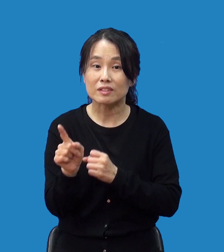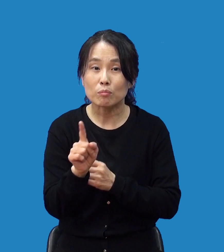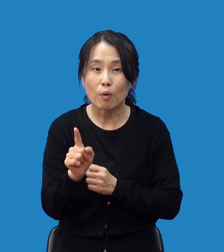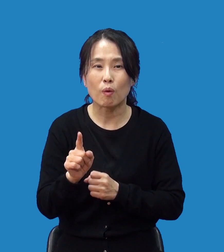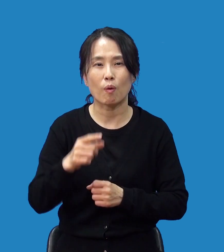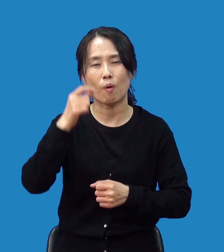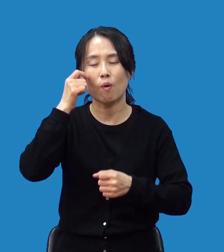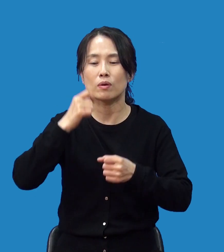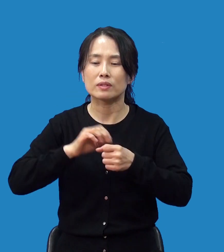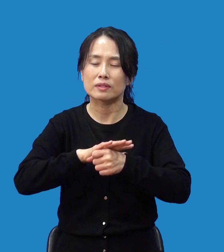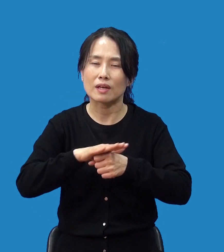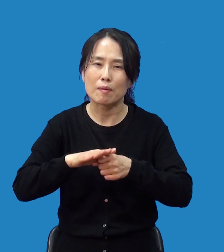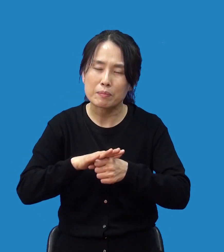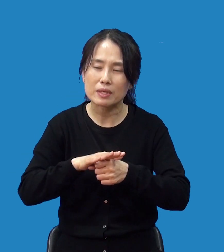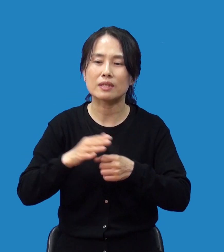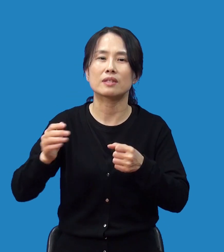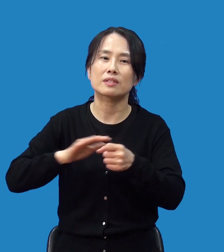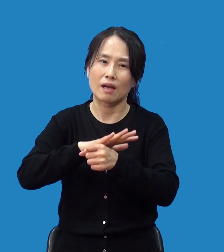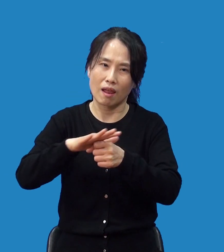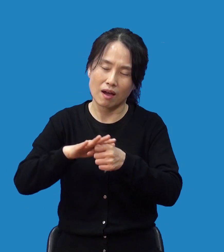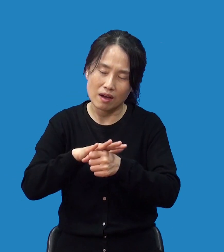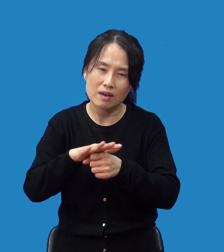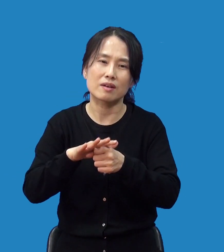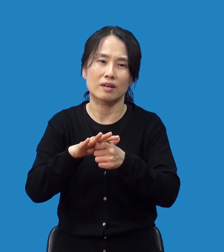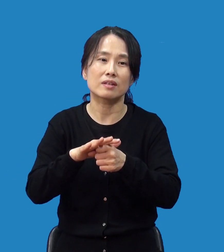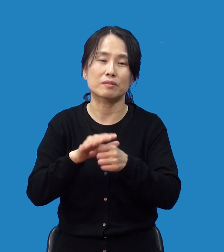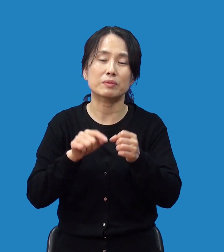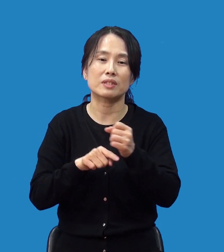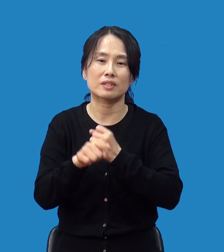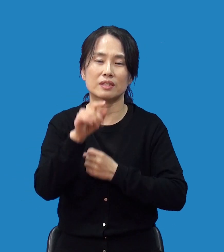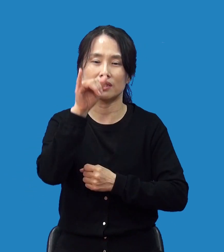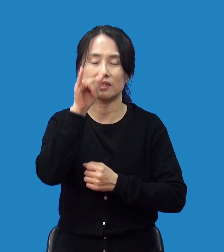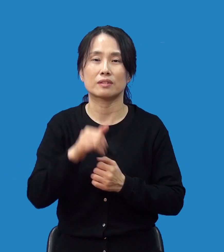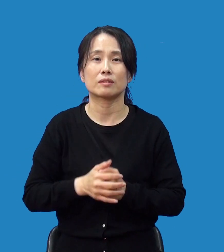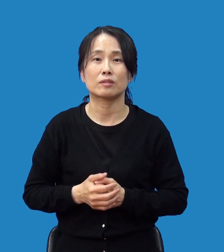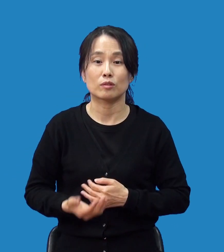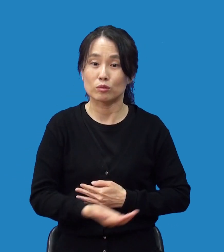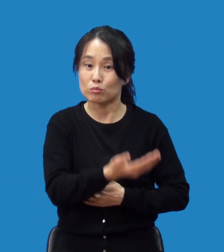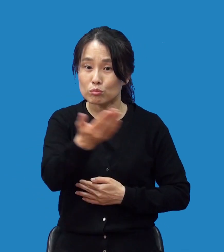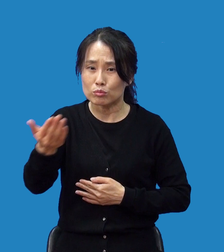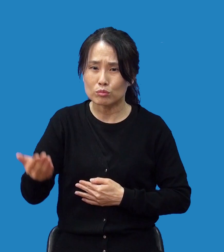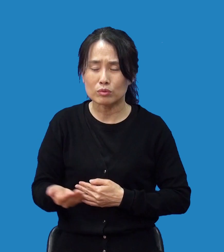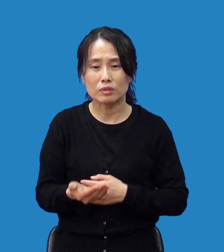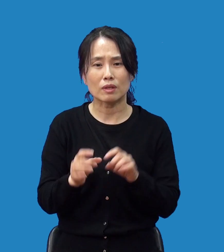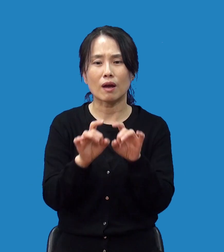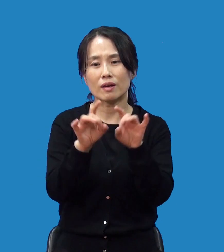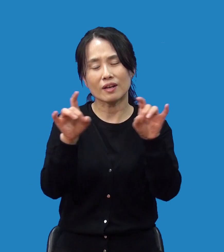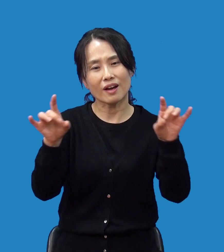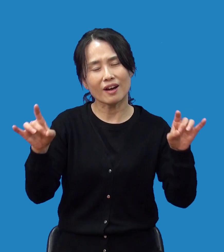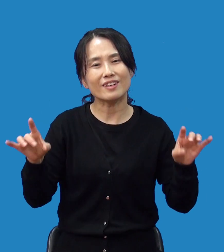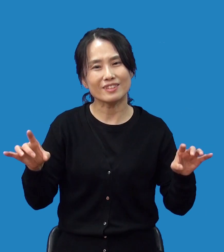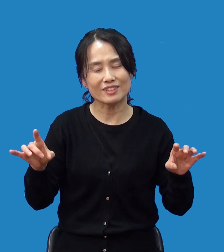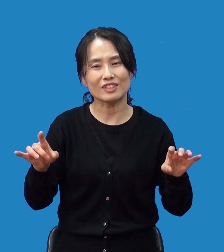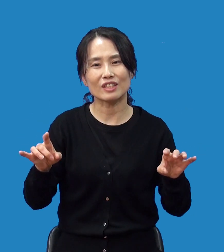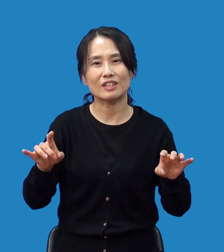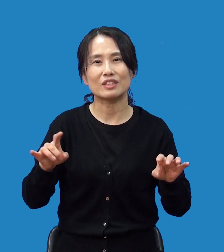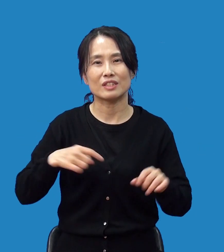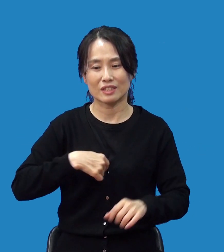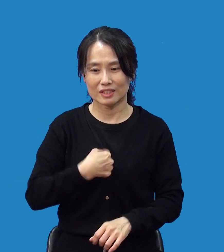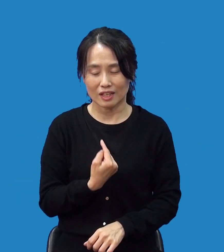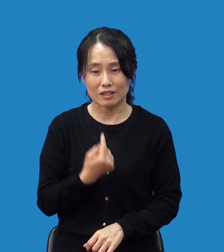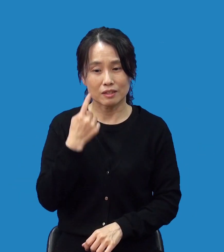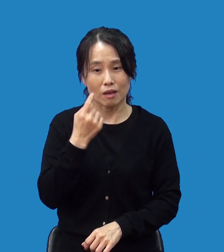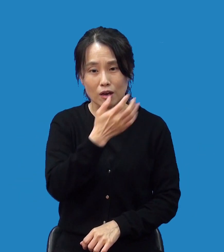사랑, 인애 그런 의미입니다. 여러분 우리는 모두 다 각자 자기 나름대로